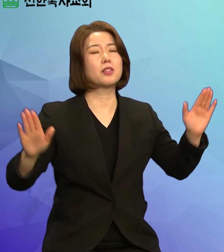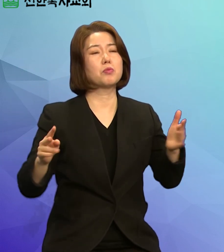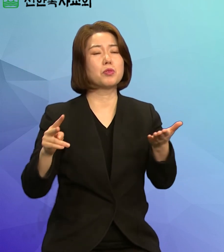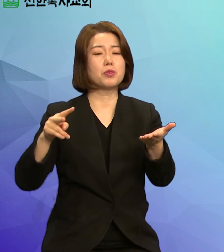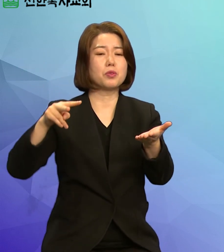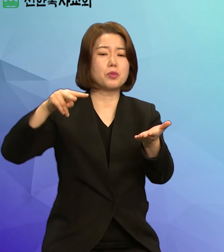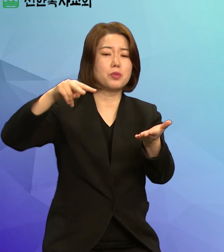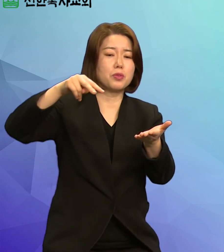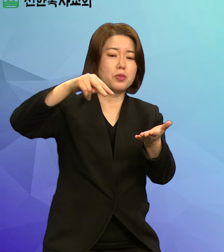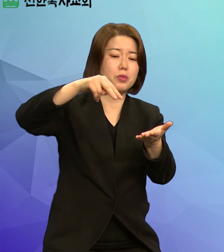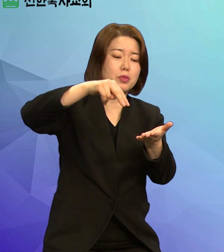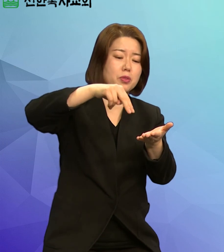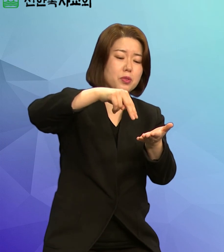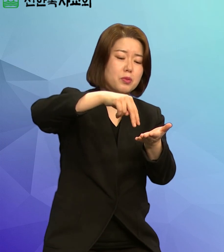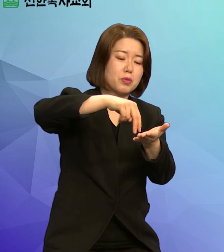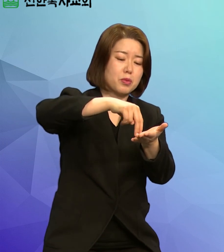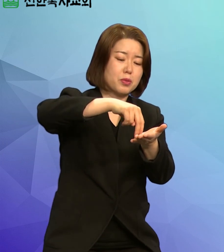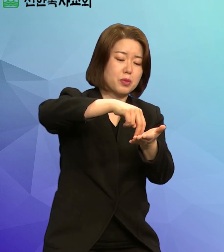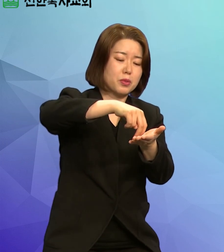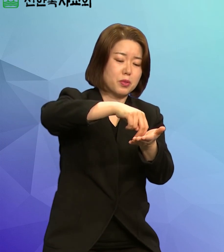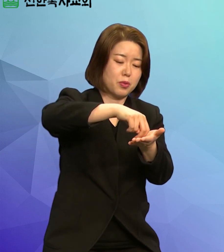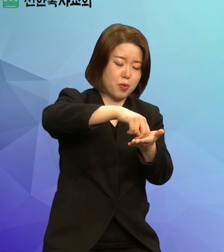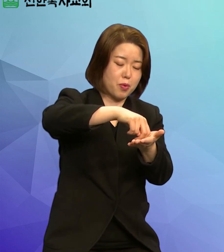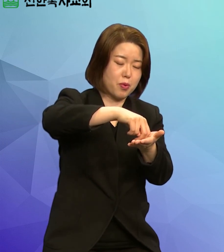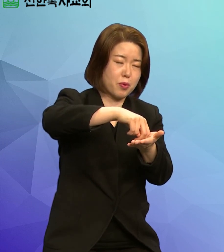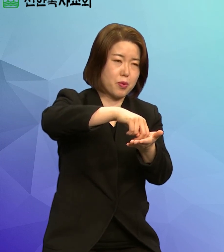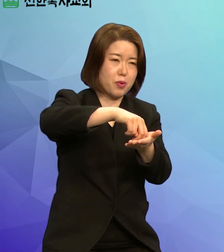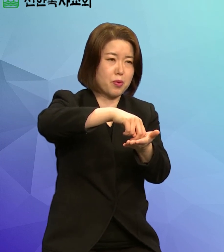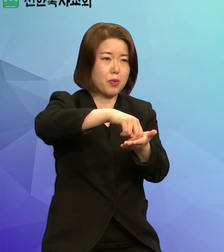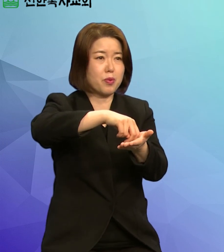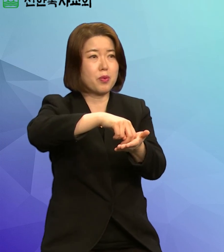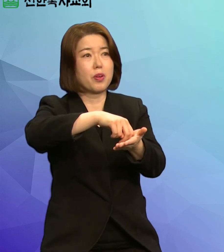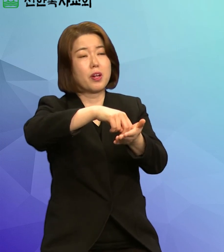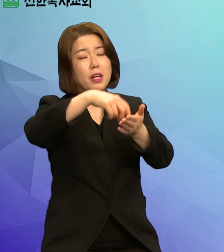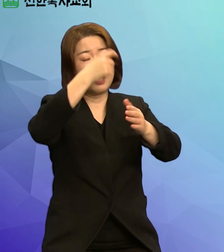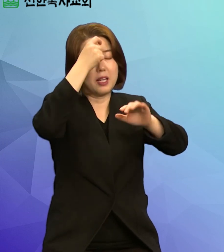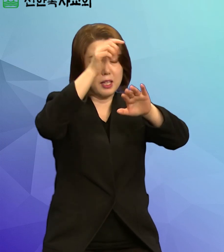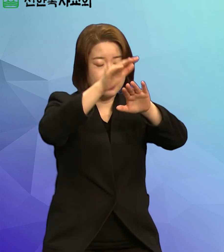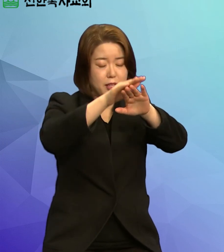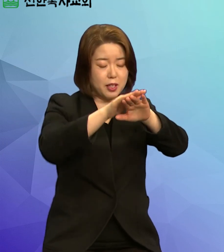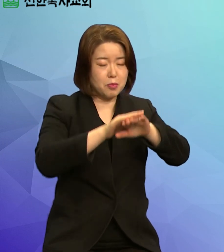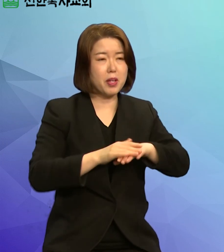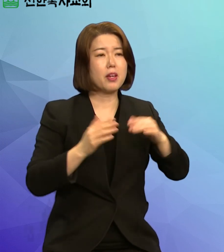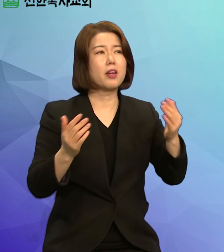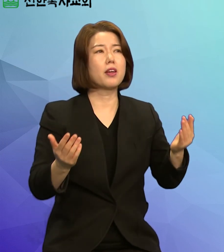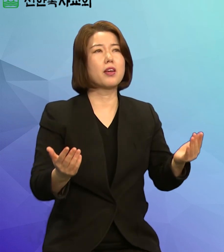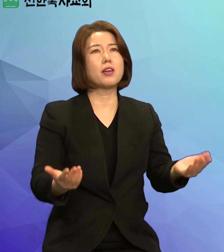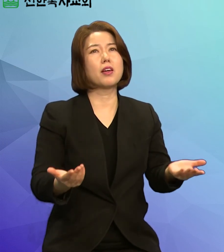천사가 무릎 꿇고